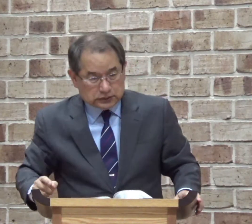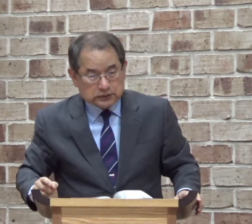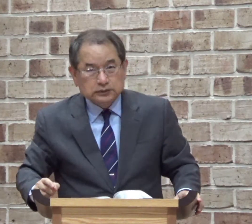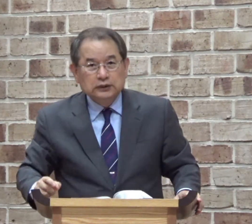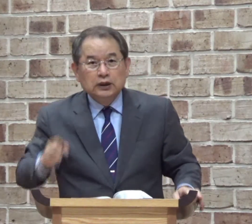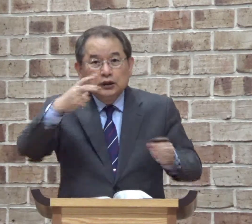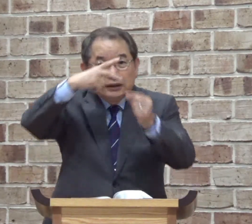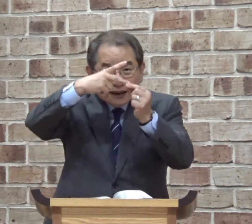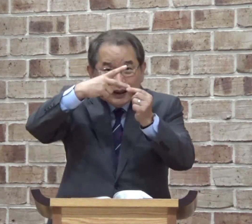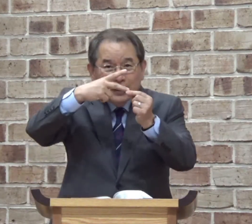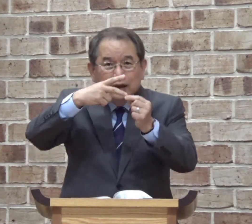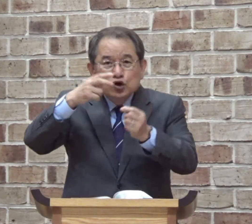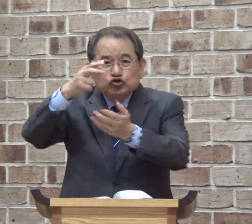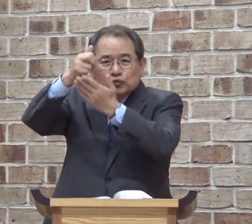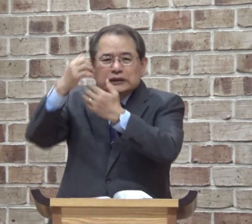주님의 은혜를